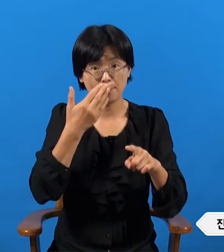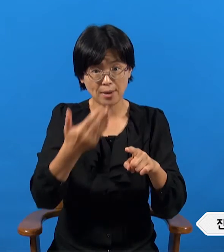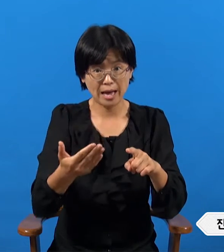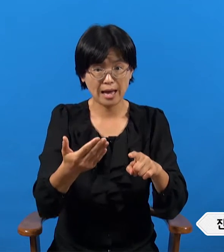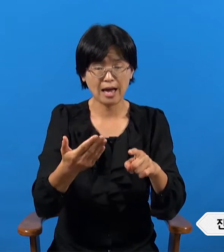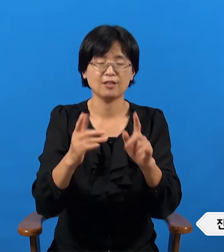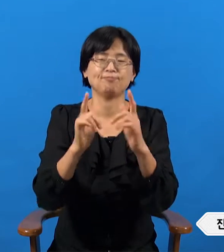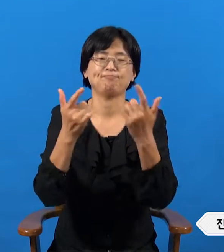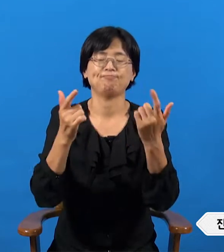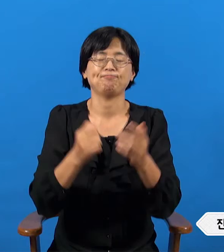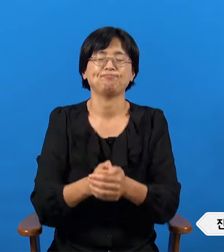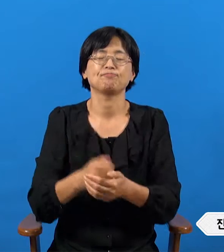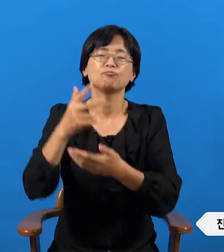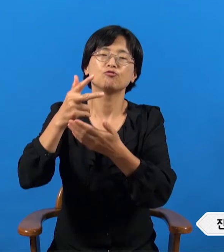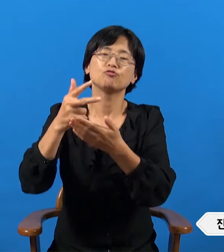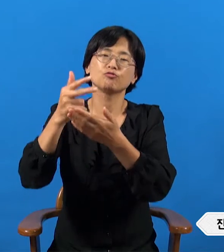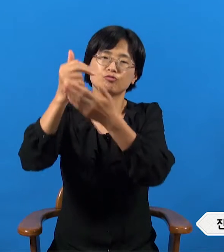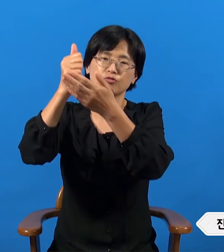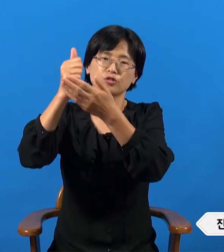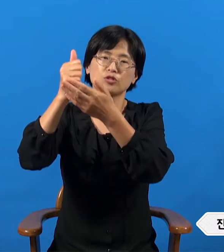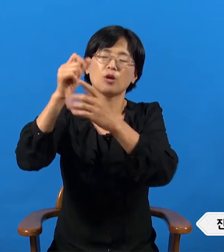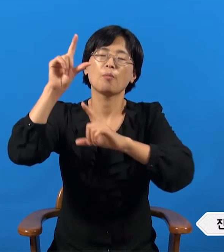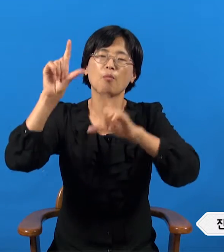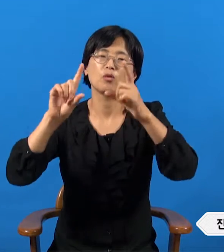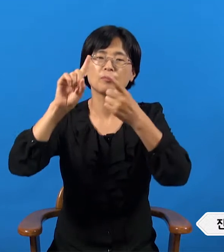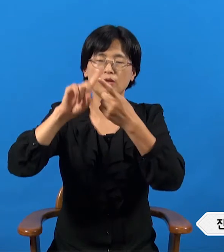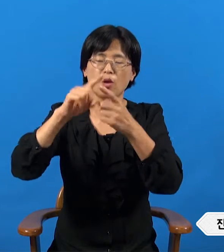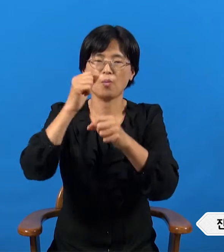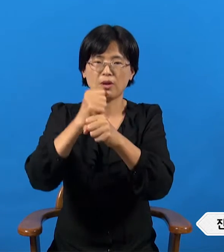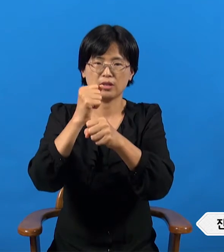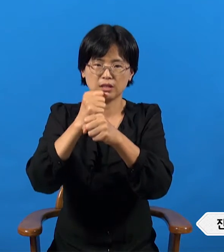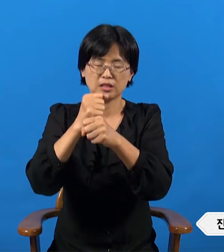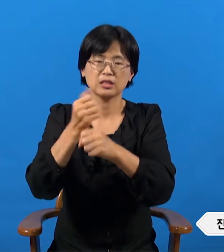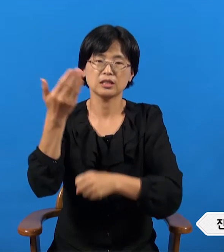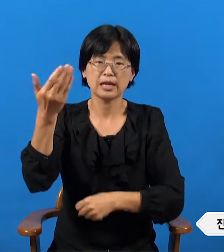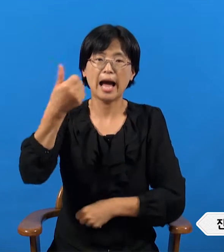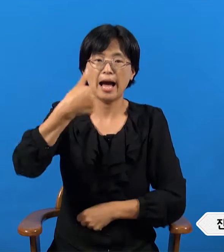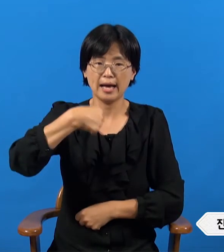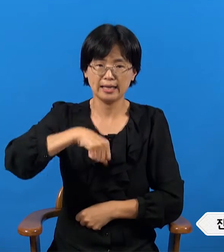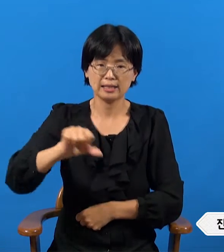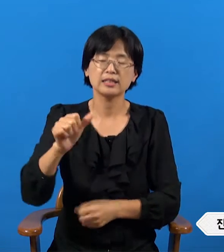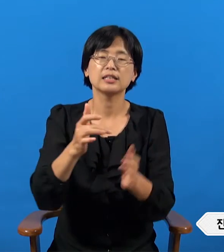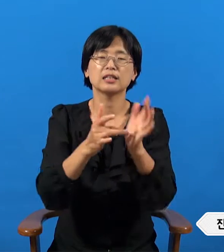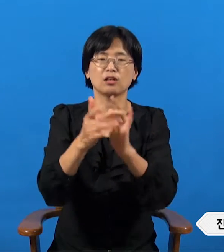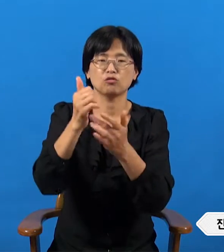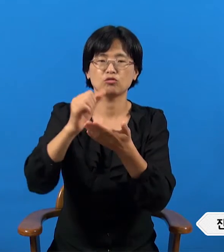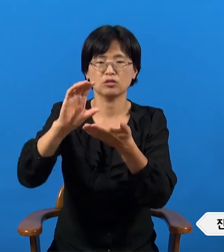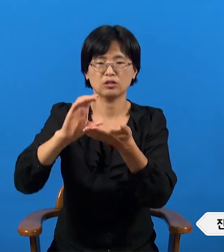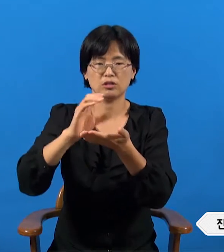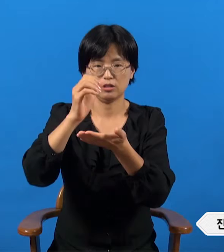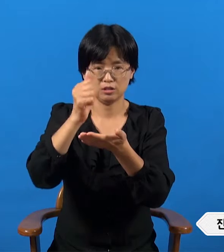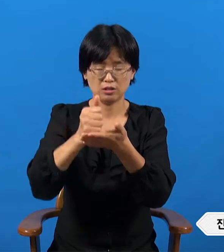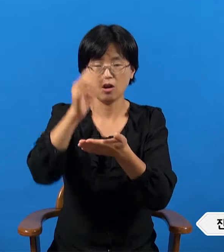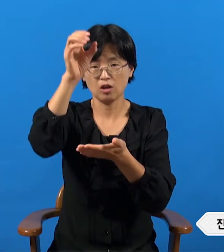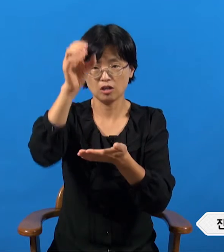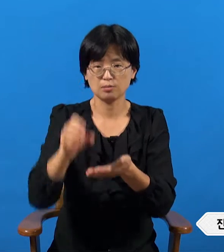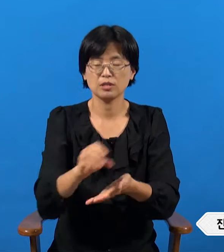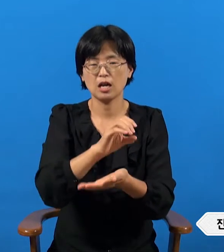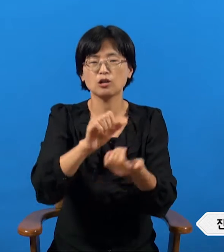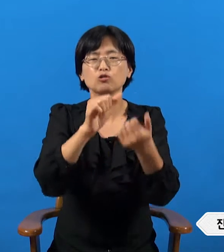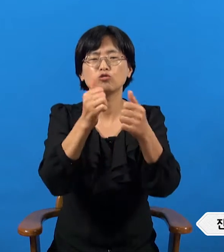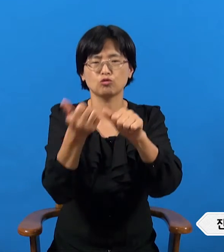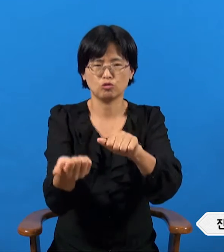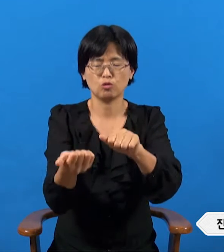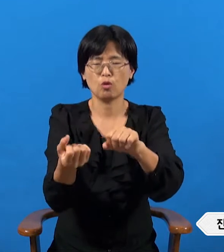인생의 가치는 주님의 형상대로 나를 만드신 그 하나님께서 그의 아들 예수 그리스도의 십자가를 통해